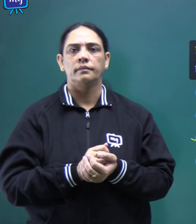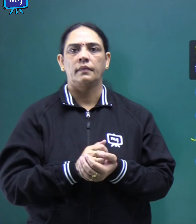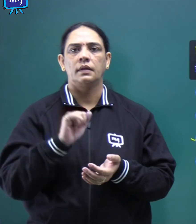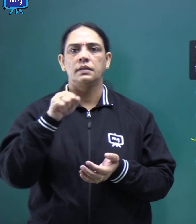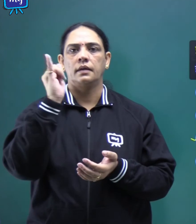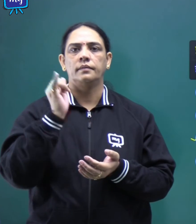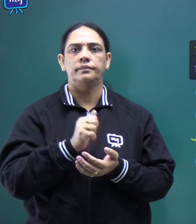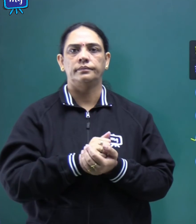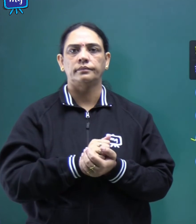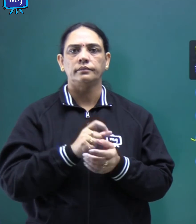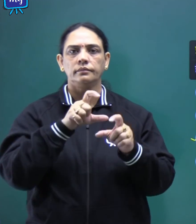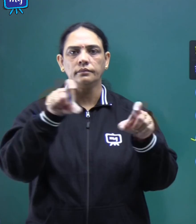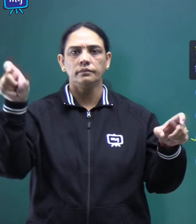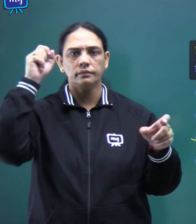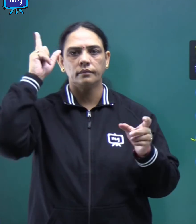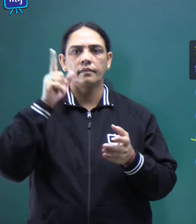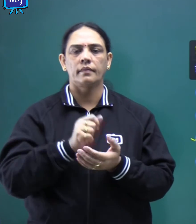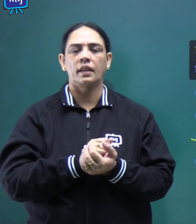6। समझ आ गया।